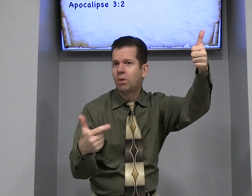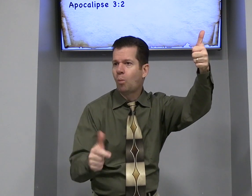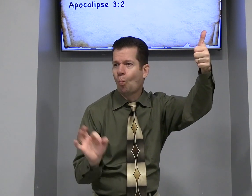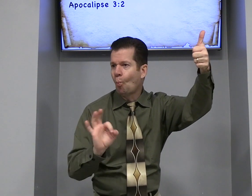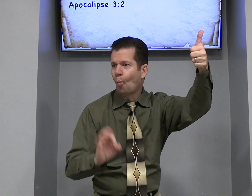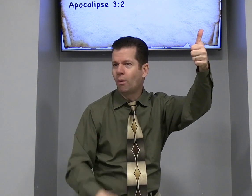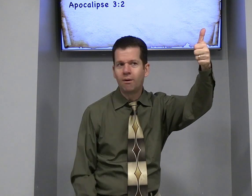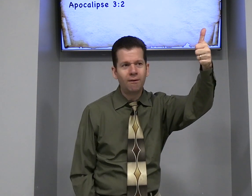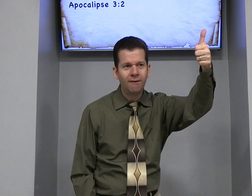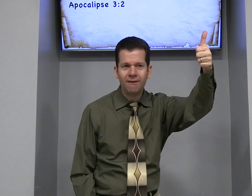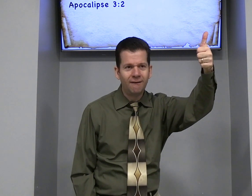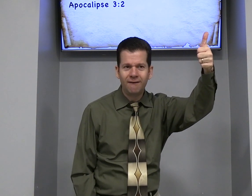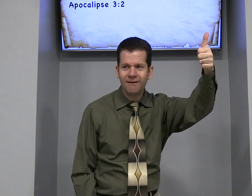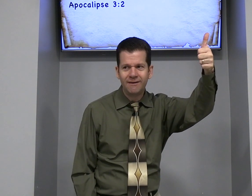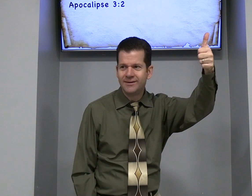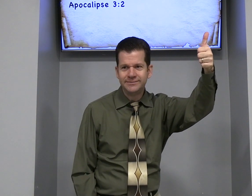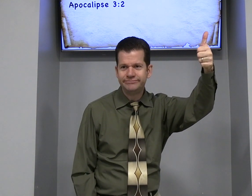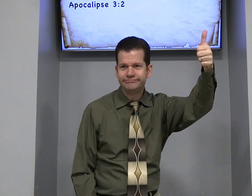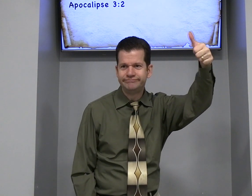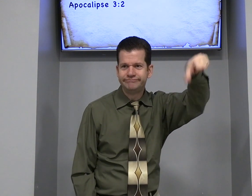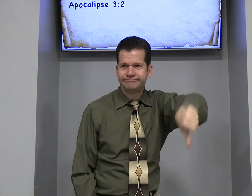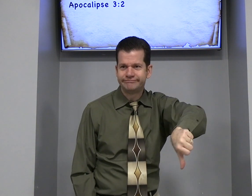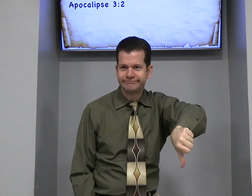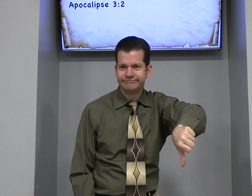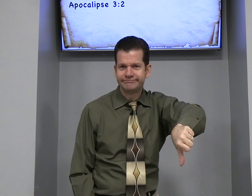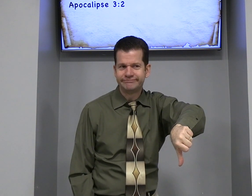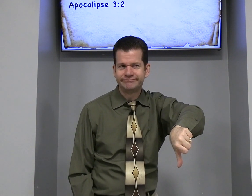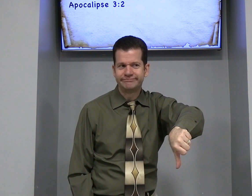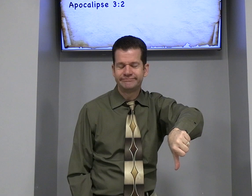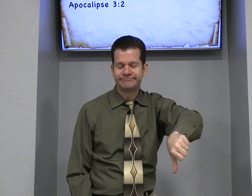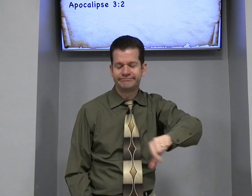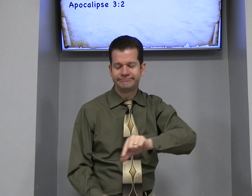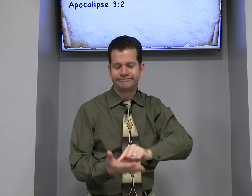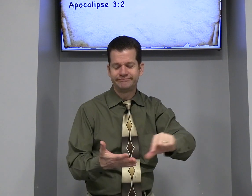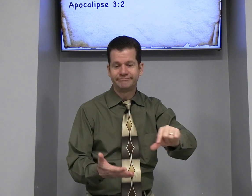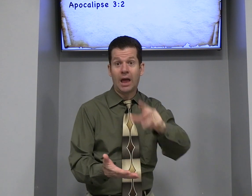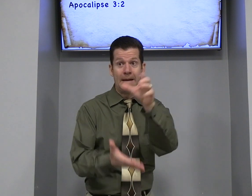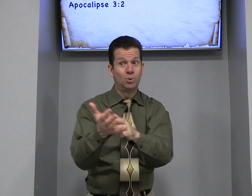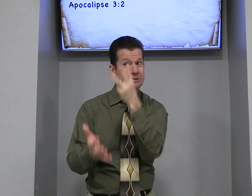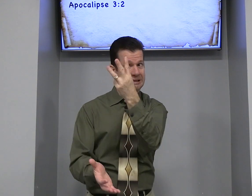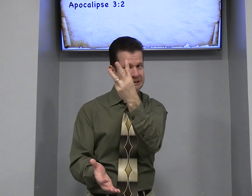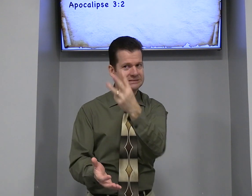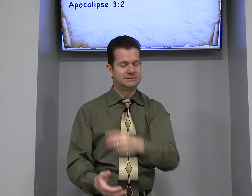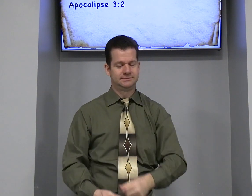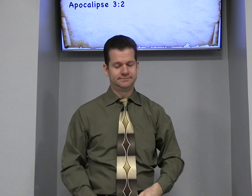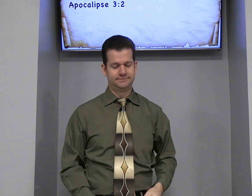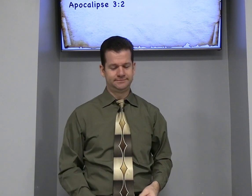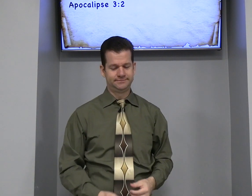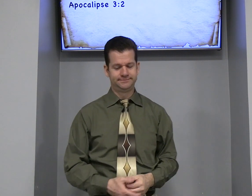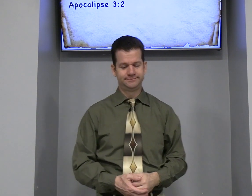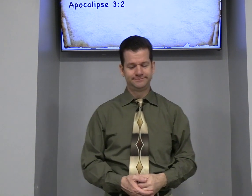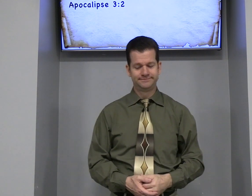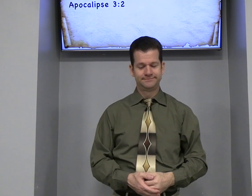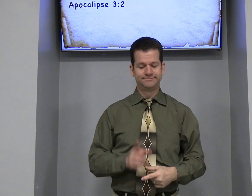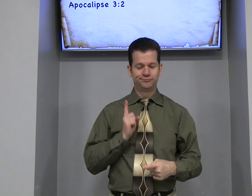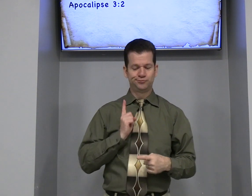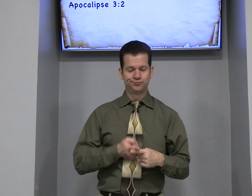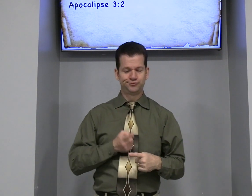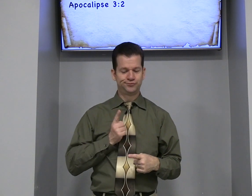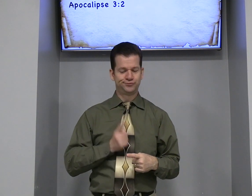Não tem nada positivo, nada. Está tudo negativo. Versículos 1, capítulo 3,